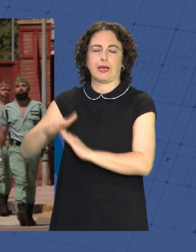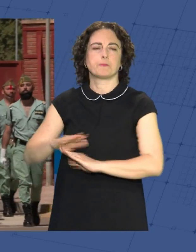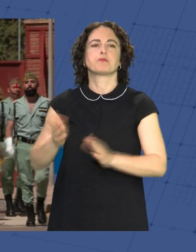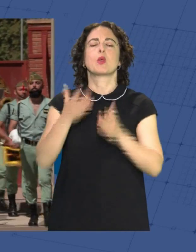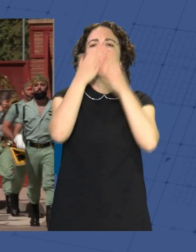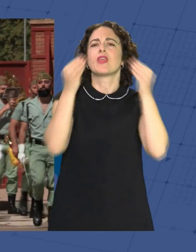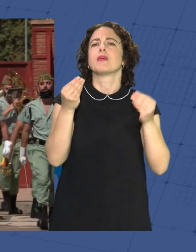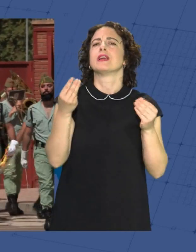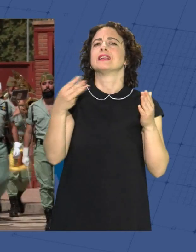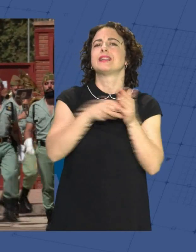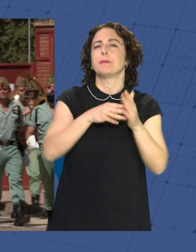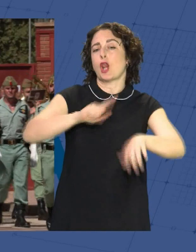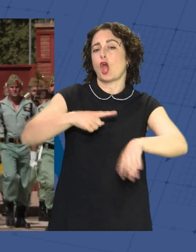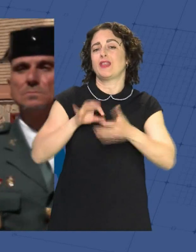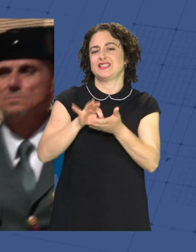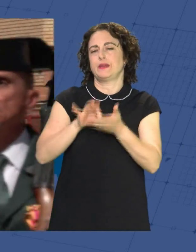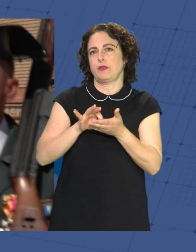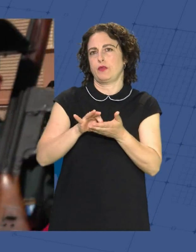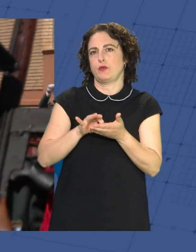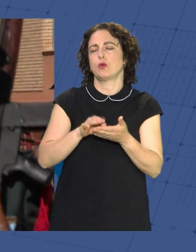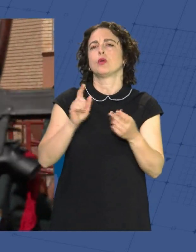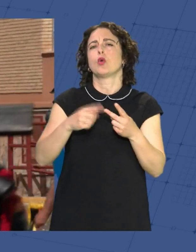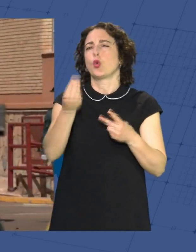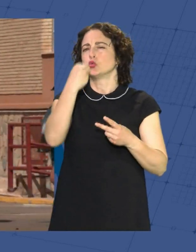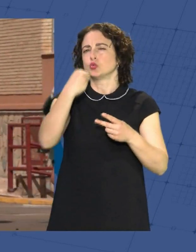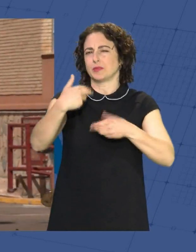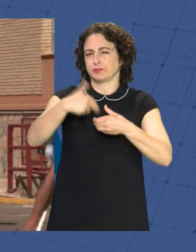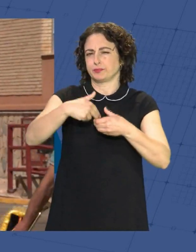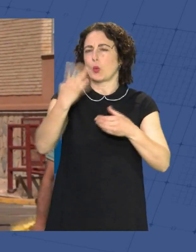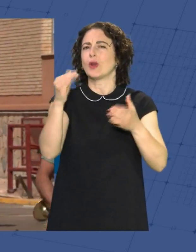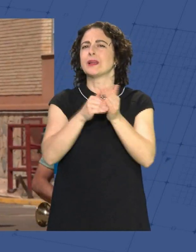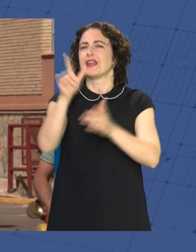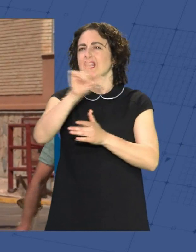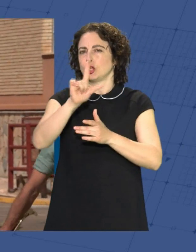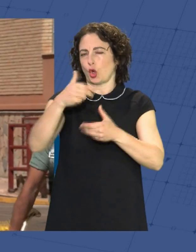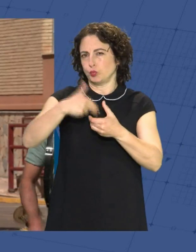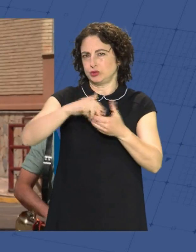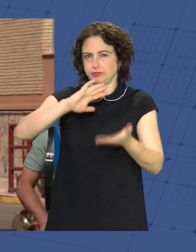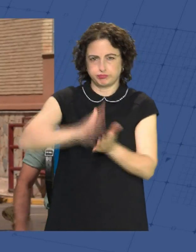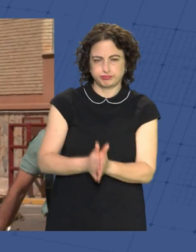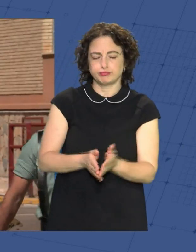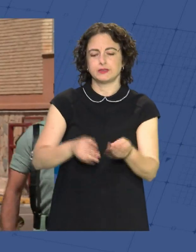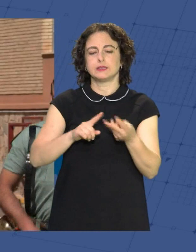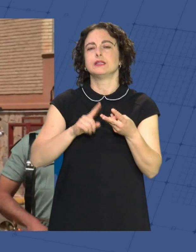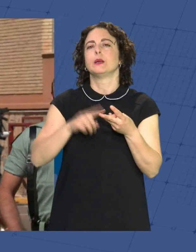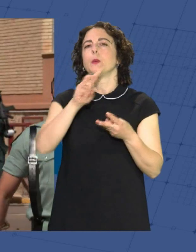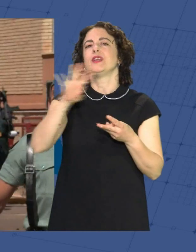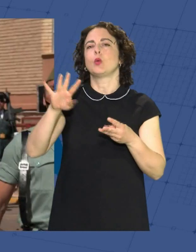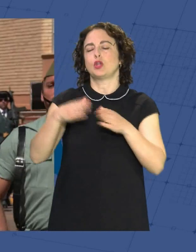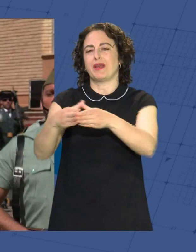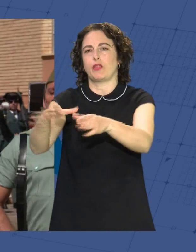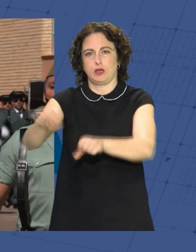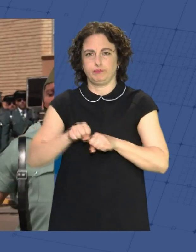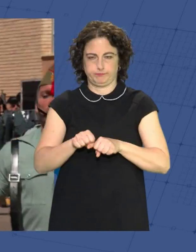sumado 3.000 horas de servicio, ha consumido 40.000 litros de combustible y se ha incautado de 24 embarcaciones.